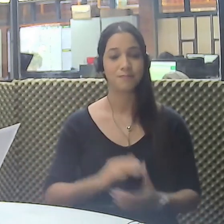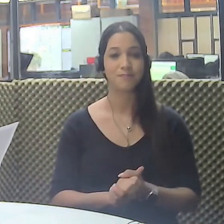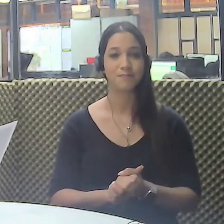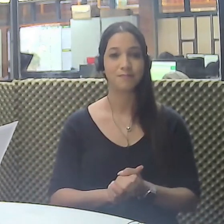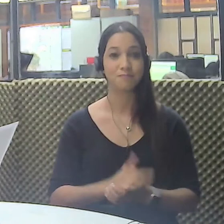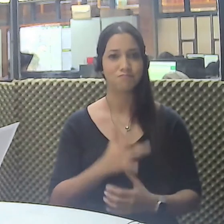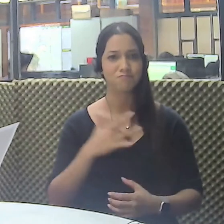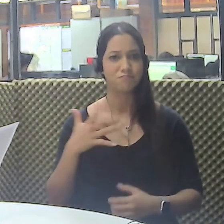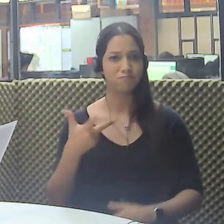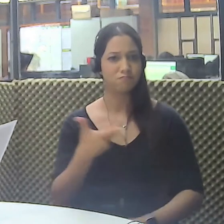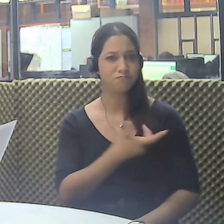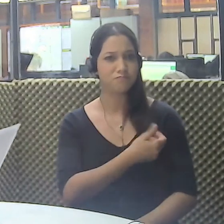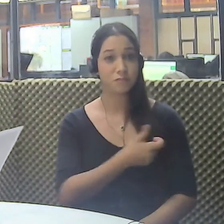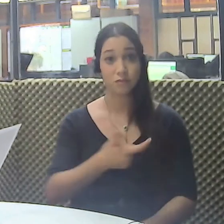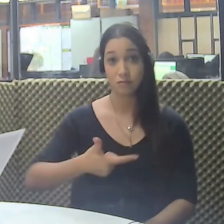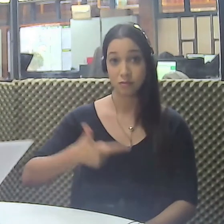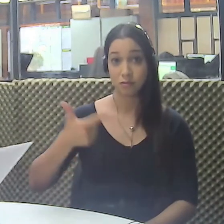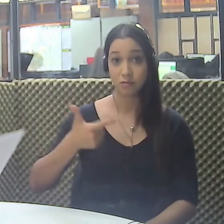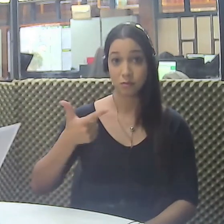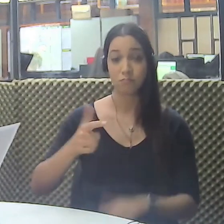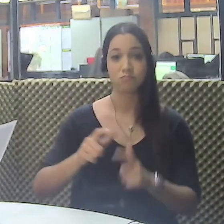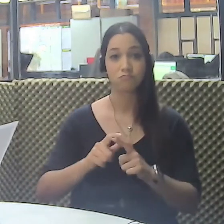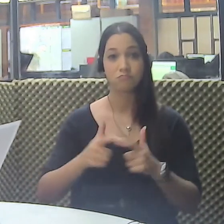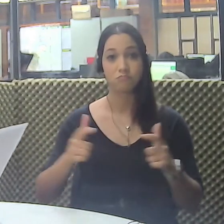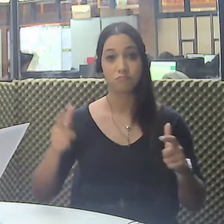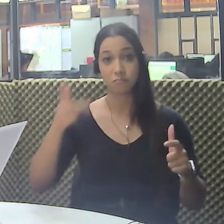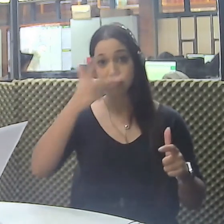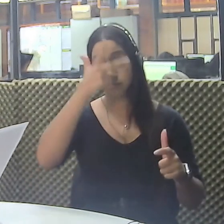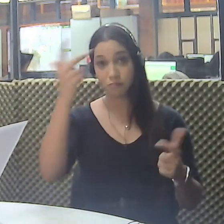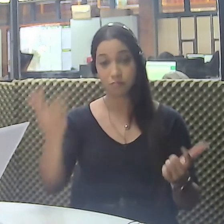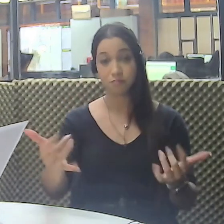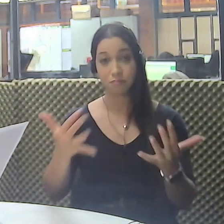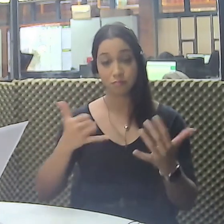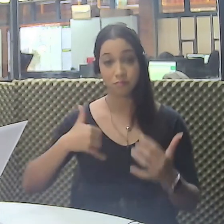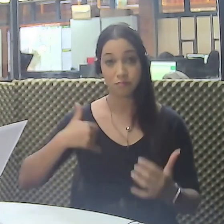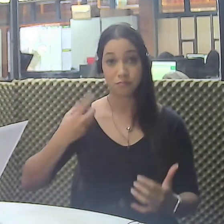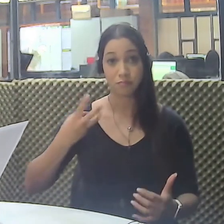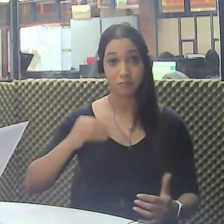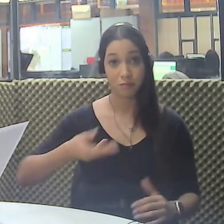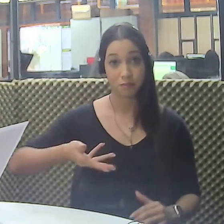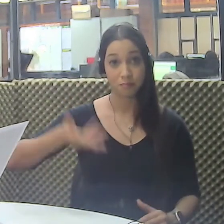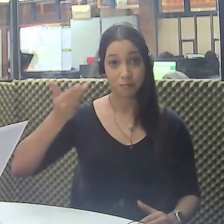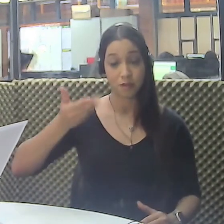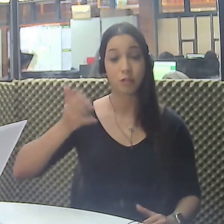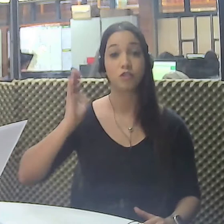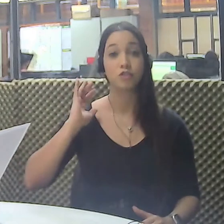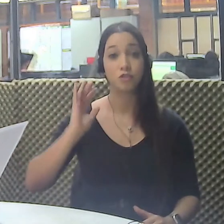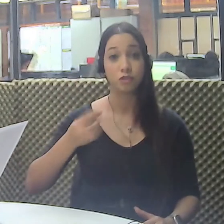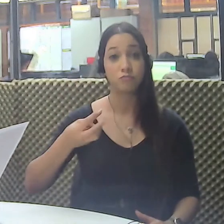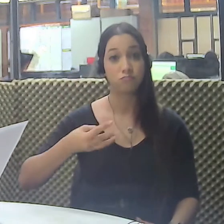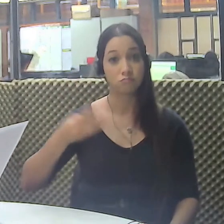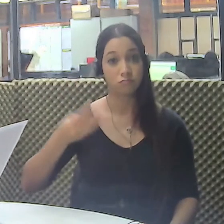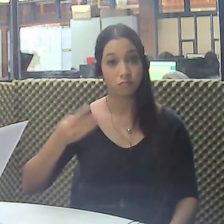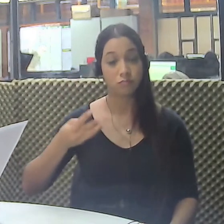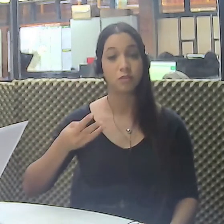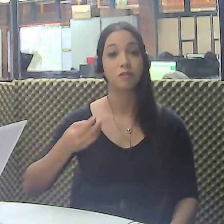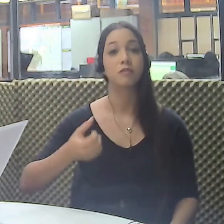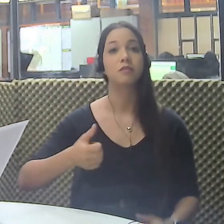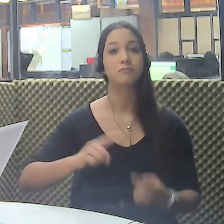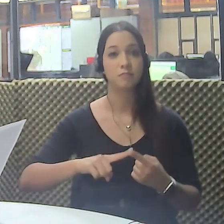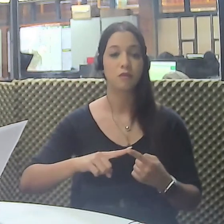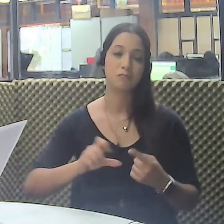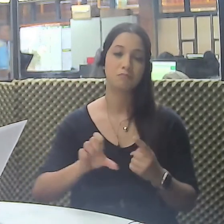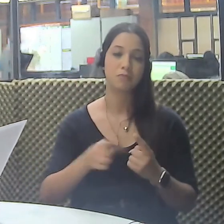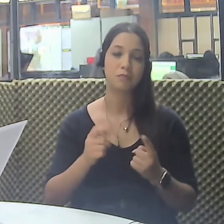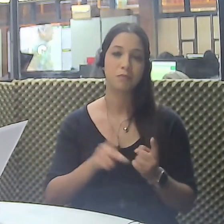imunização com a segunda dose de reforço será ampliada para as pessoas a partir dos 30 anos que receberam a terceira dose, que é